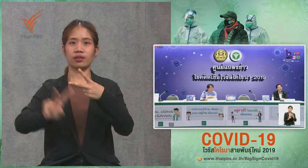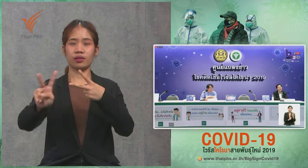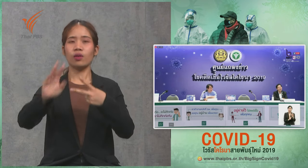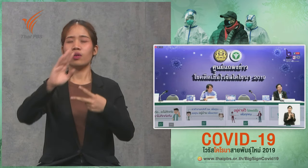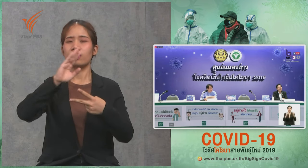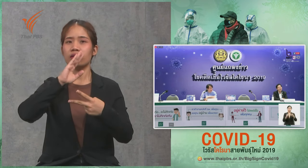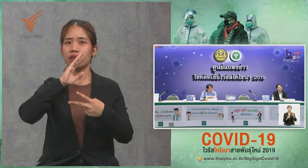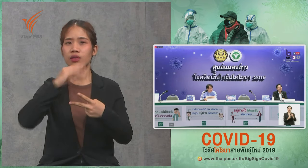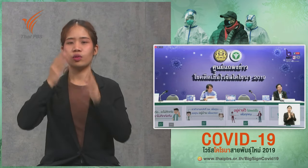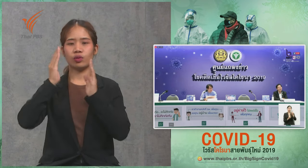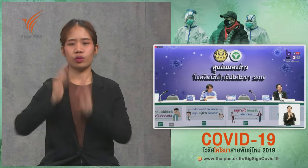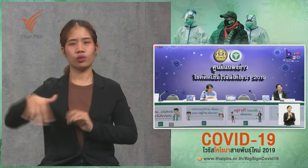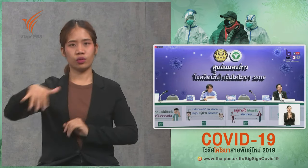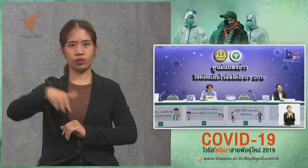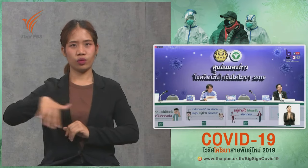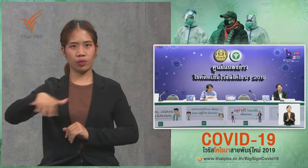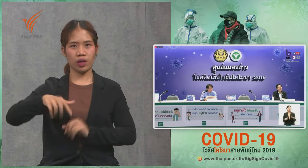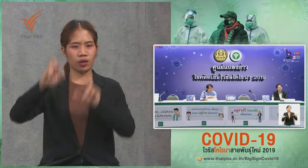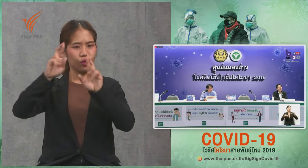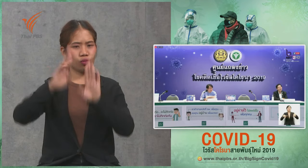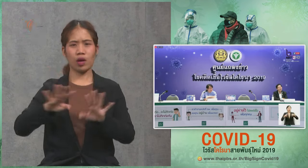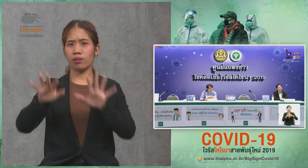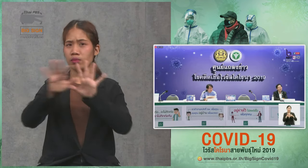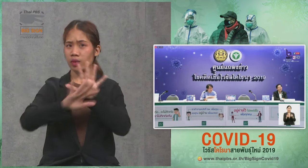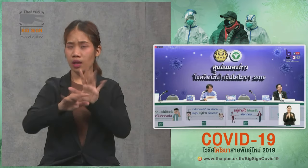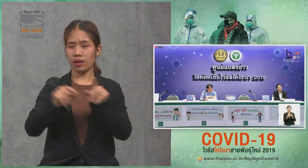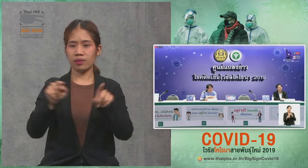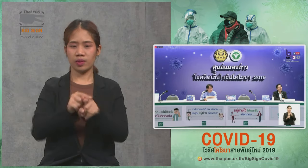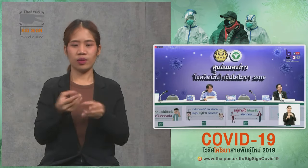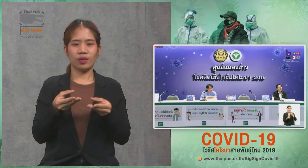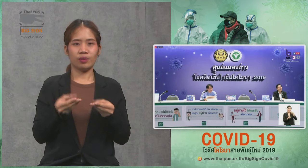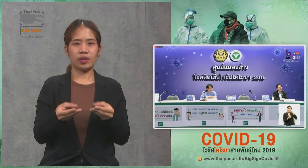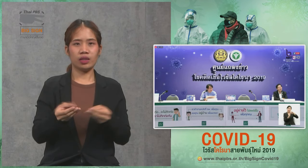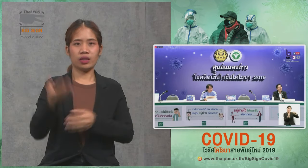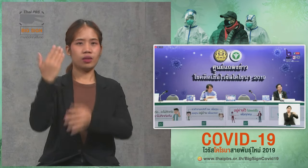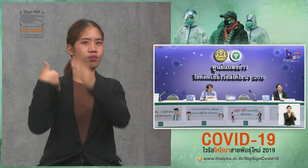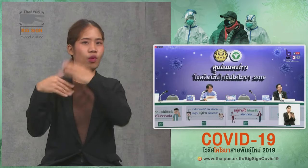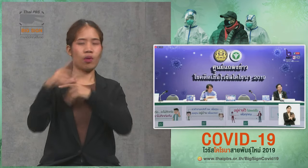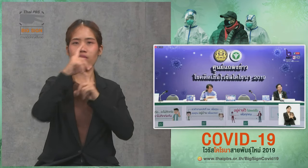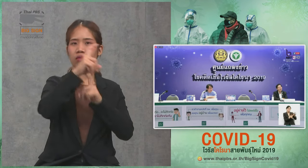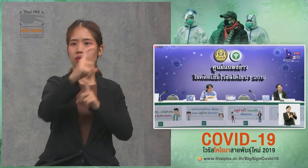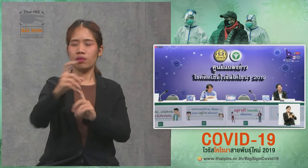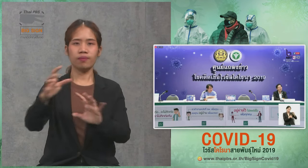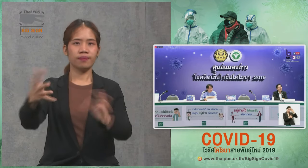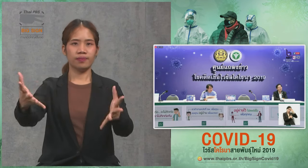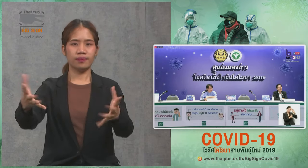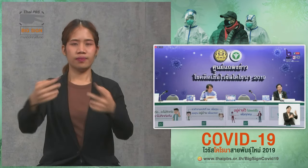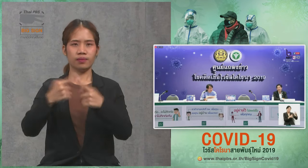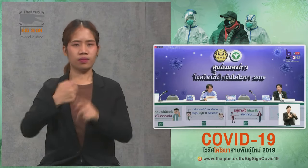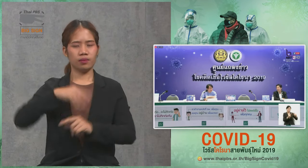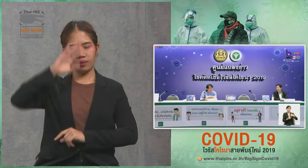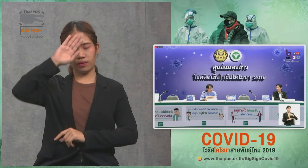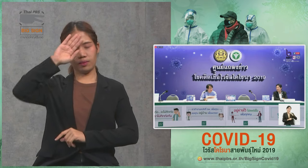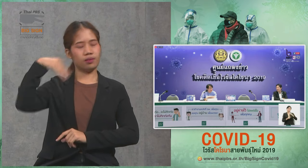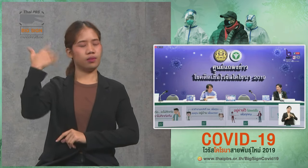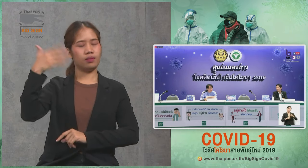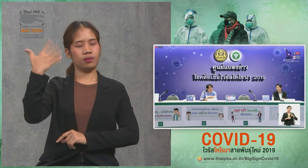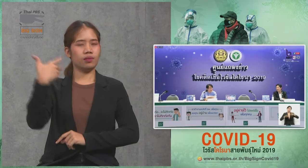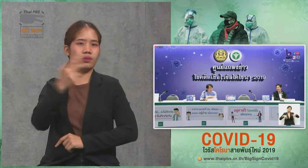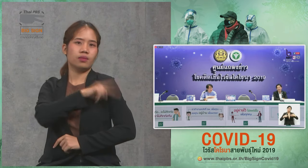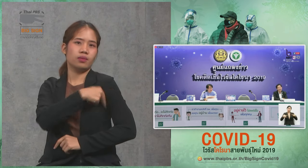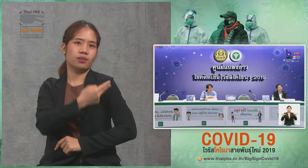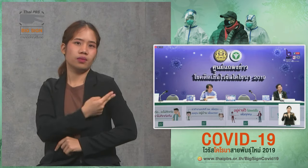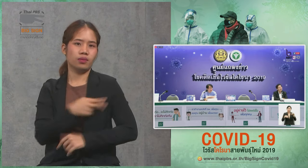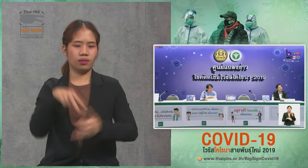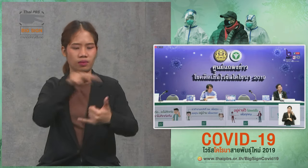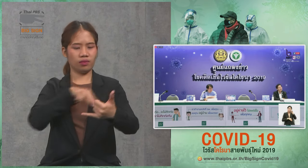าสมมติว่าบุคคลทั่วไปอะค่ะลักษณะคล้ายกันไม่ได้อยู่พื้นที่เสี่ยงไม่ได้มีประวัติเสี่ยงอะไรอย่างนี้แต่ว่าเป็นไข้ไปหาหมอแต่ไม่ได้ตรวจโควิด